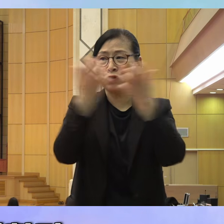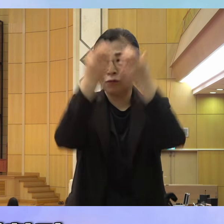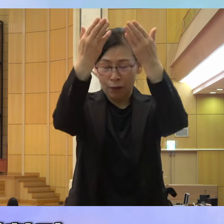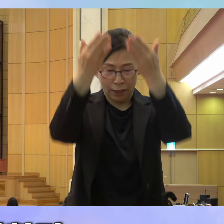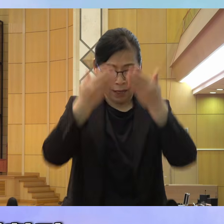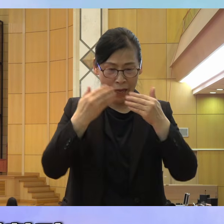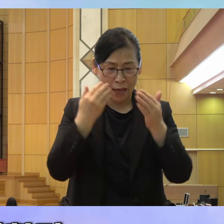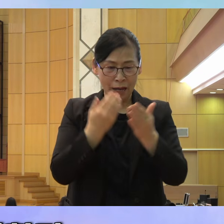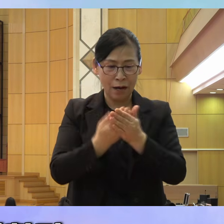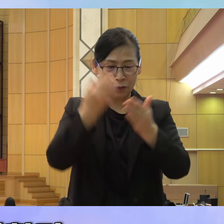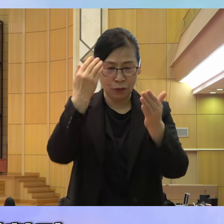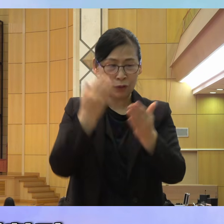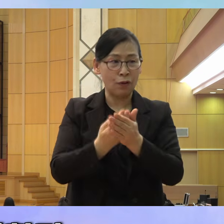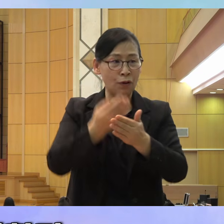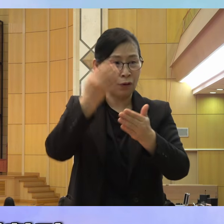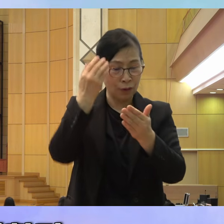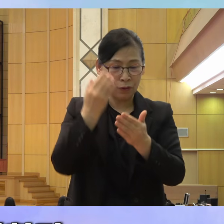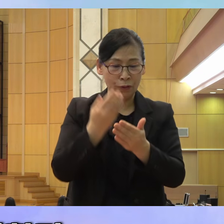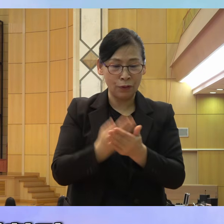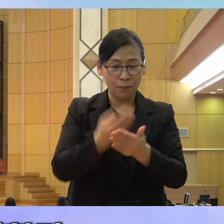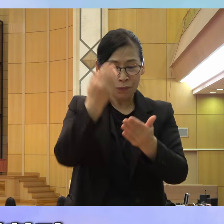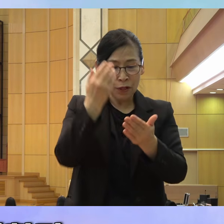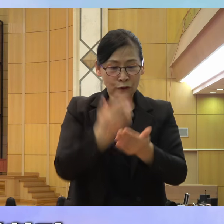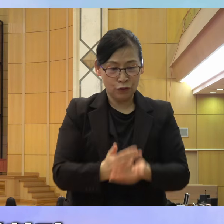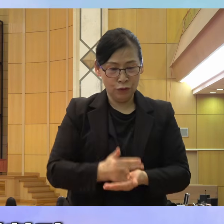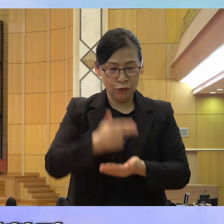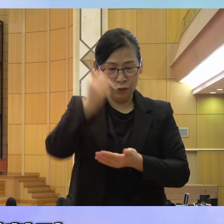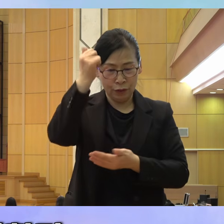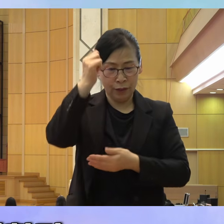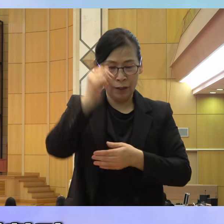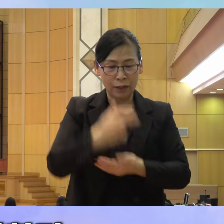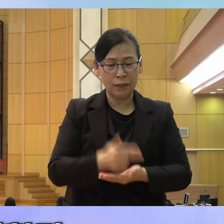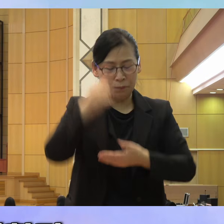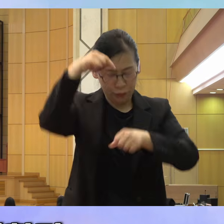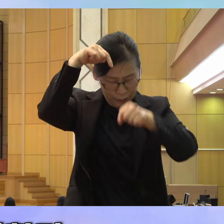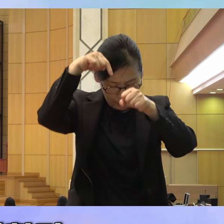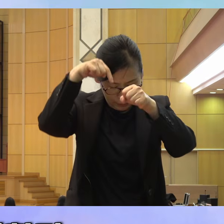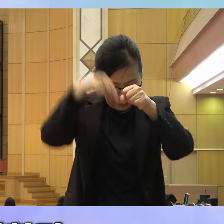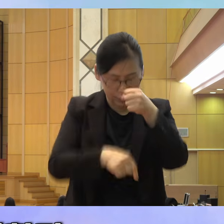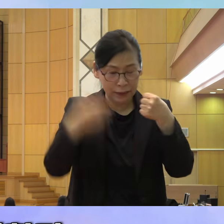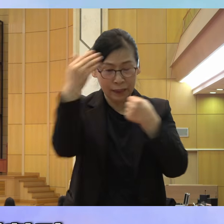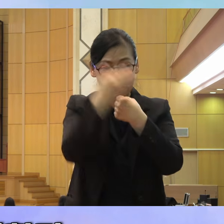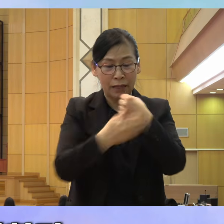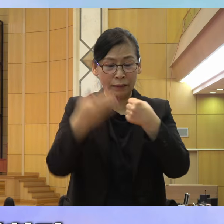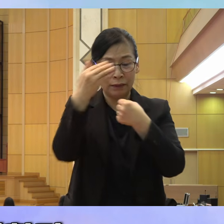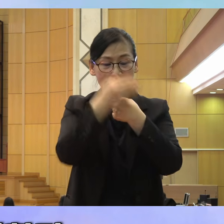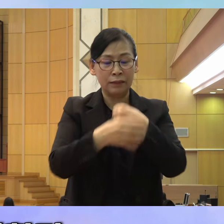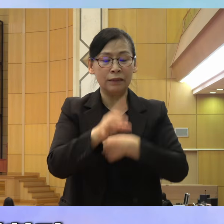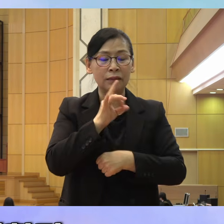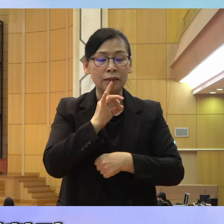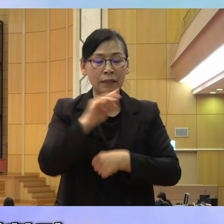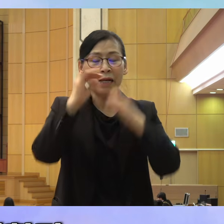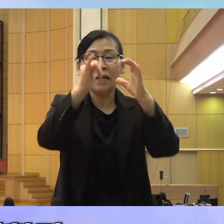오늘도 충만케 하소서. 주님의 깊으신